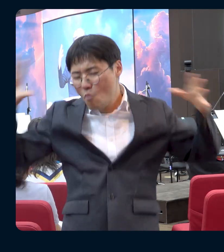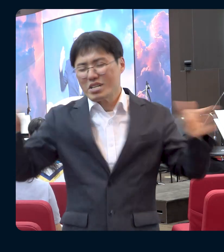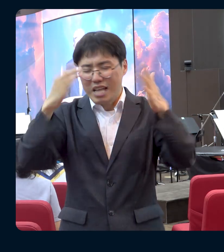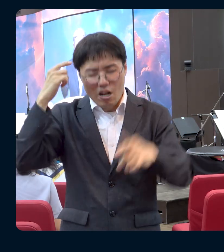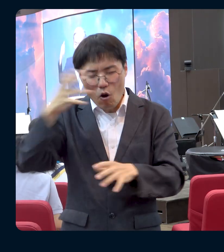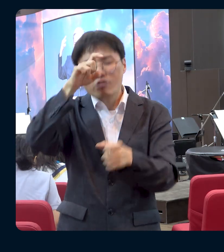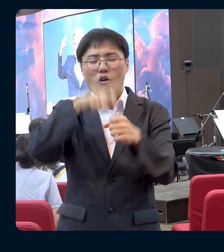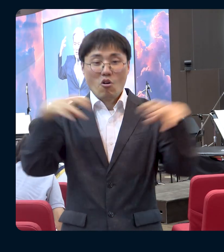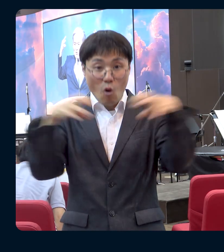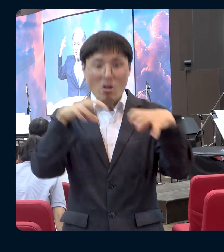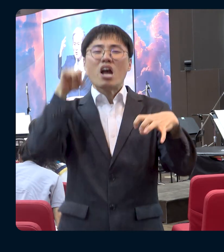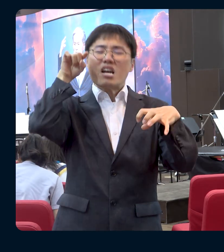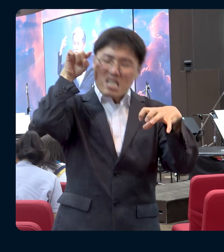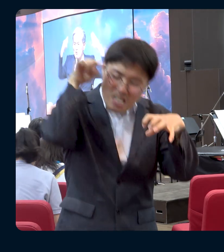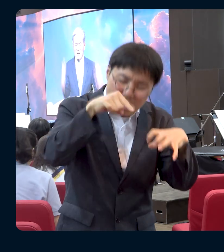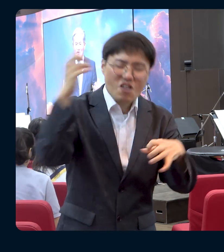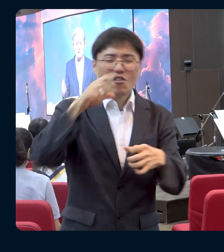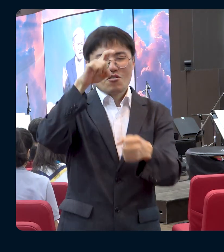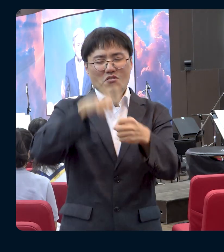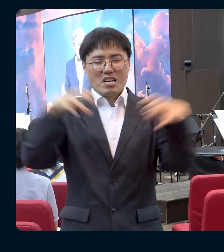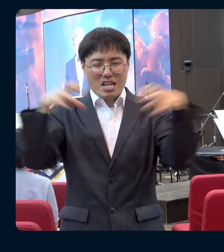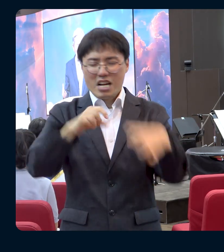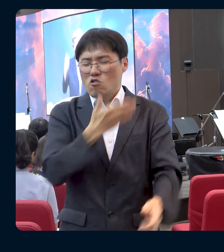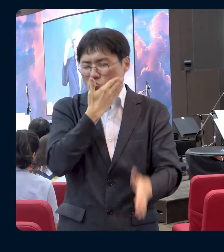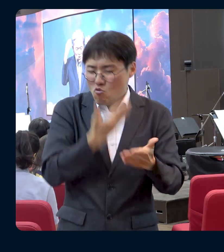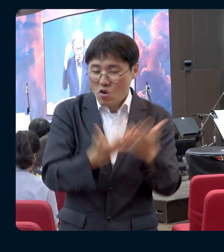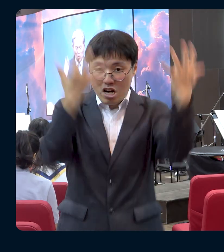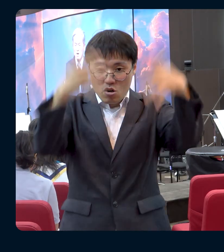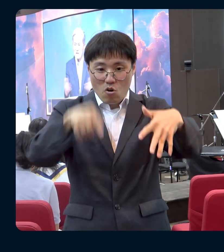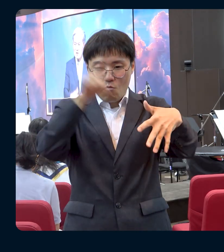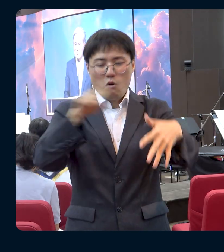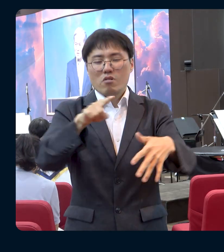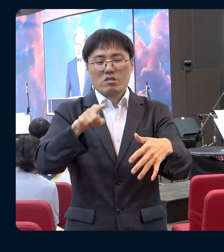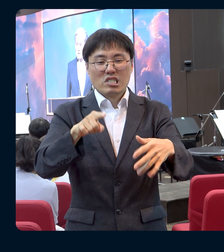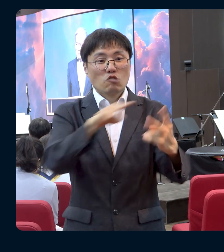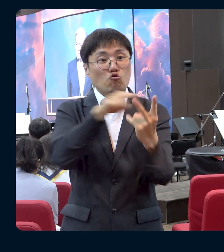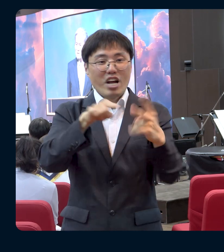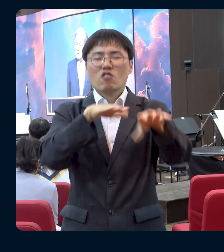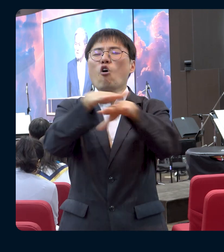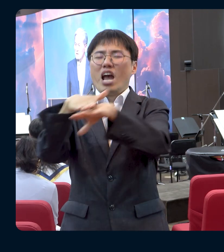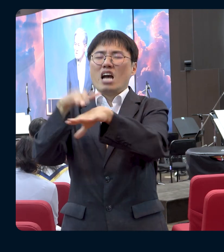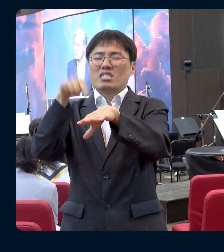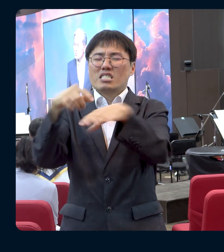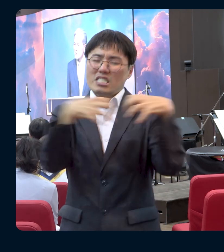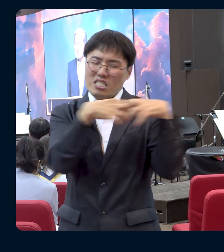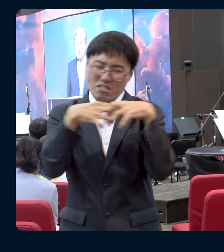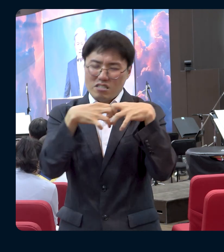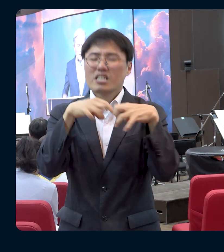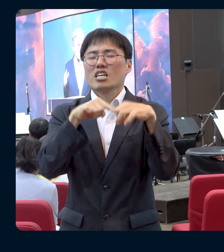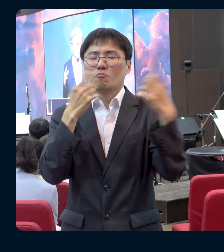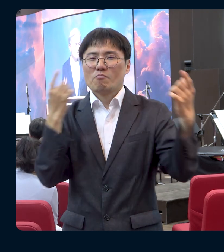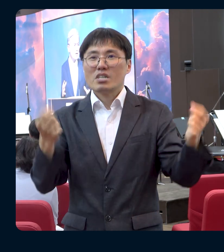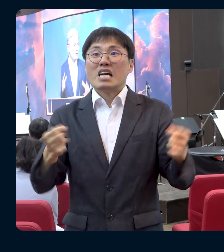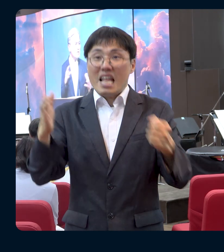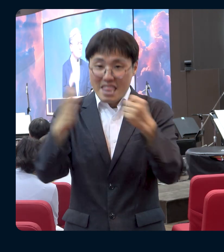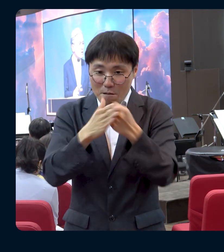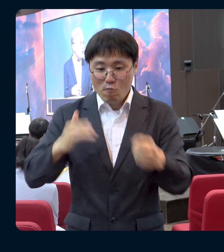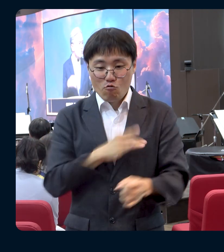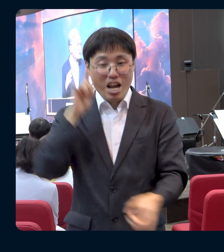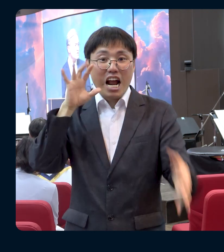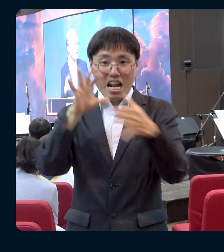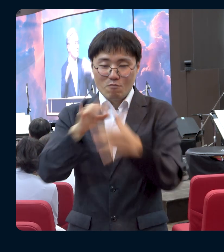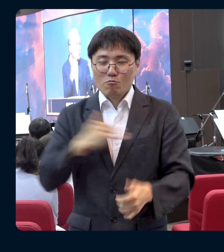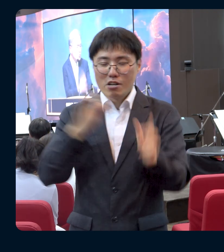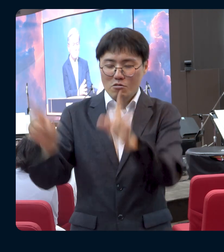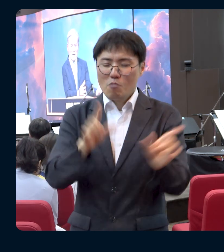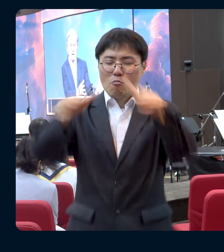영적 전쟁이라고 한다면 그 영적 전쟁의 관건은 다른 것이 아니라 바로 경향 싸움이다. 그 모든 것은 그래서 우리의